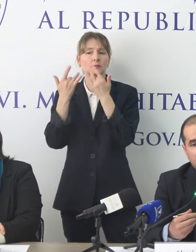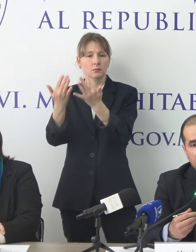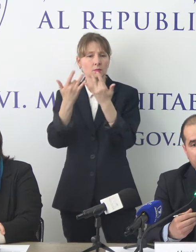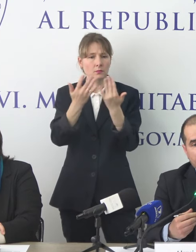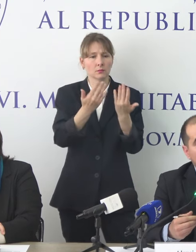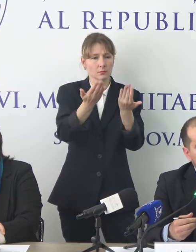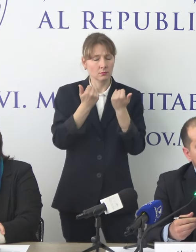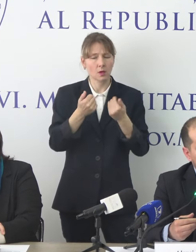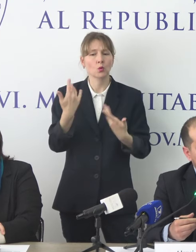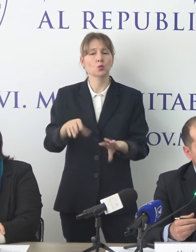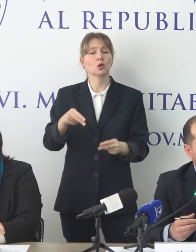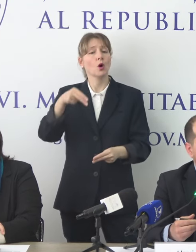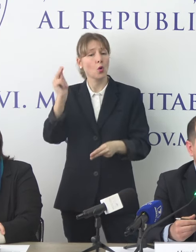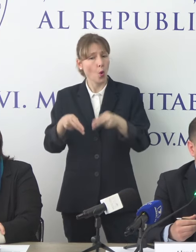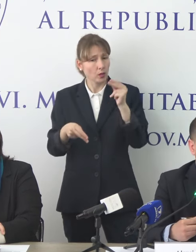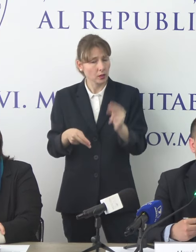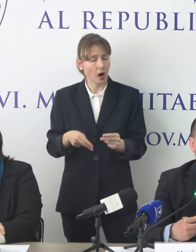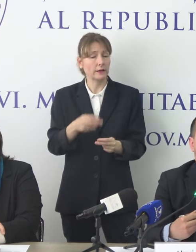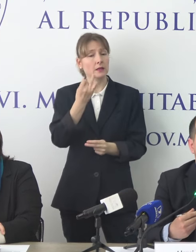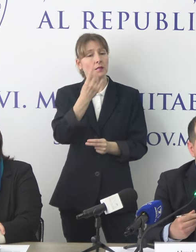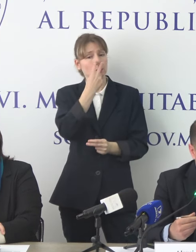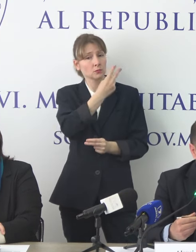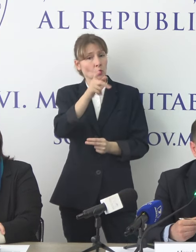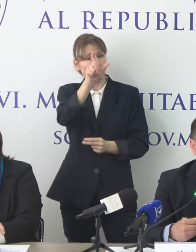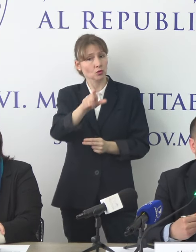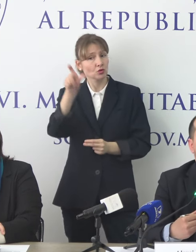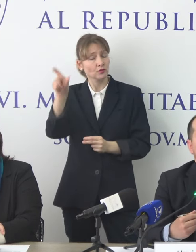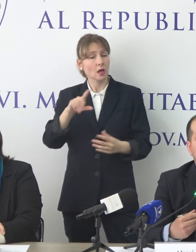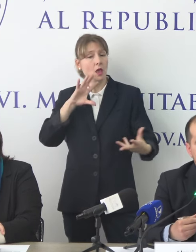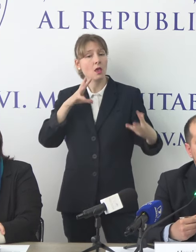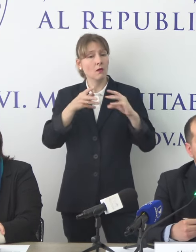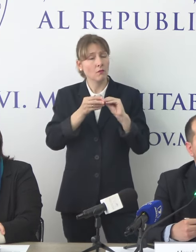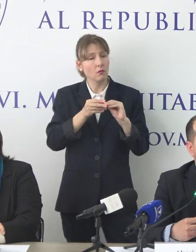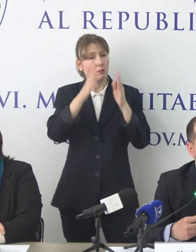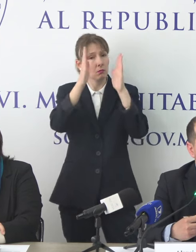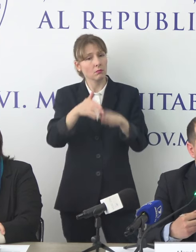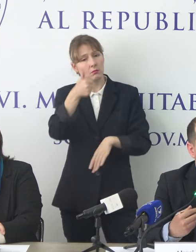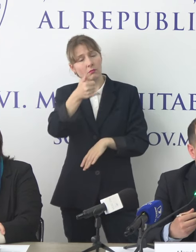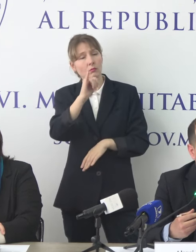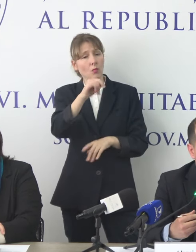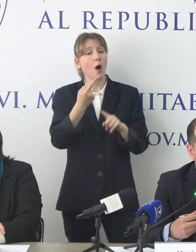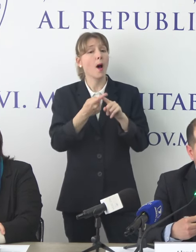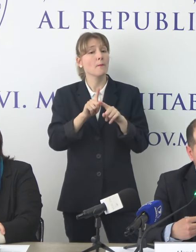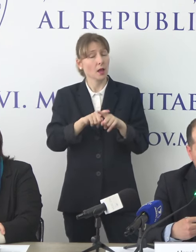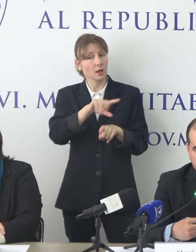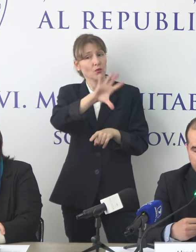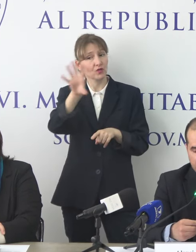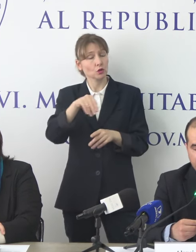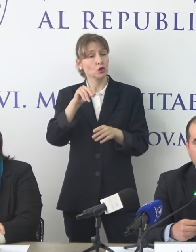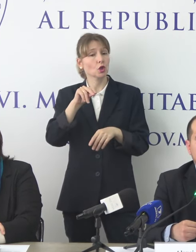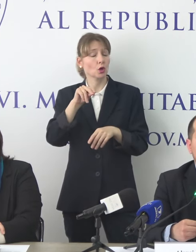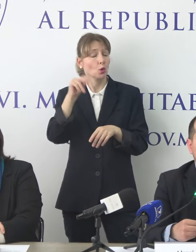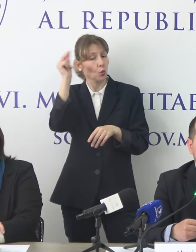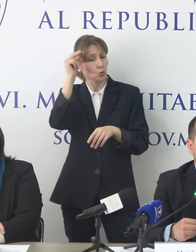am evaluat profilul acelei persoane, am discutat cu ei, acum aceste persoane participă la un program de